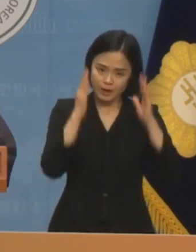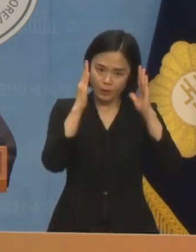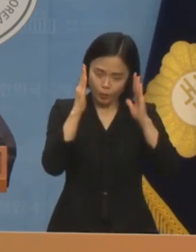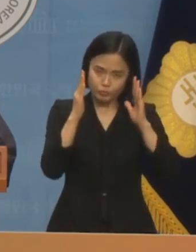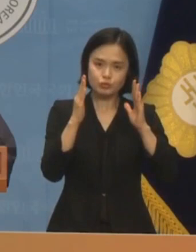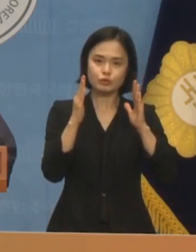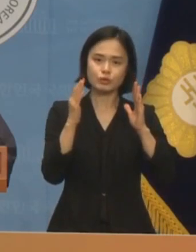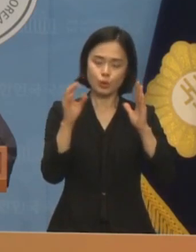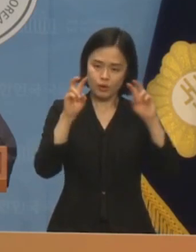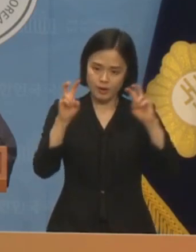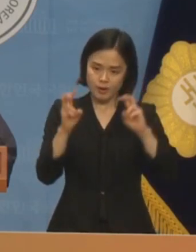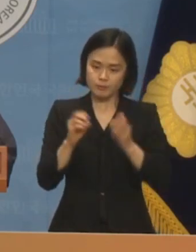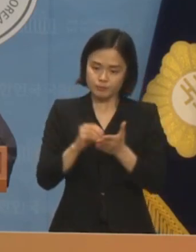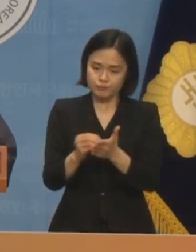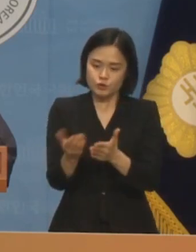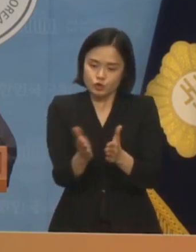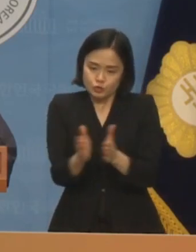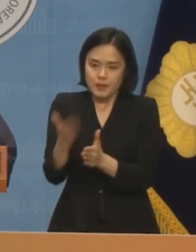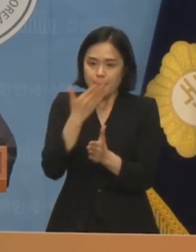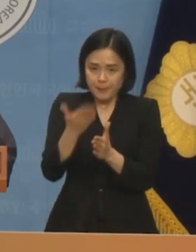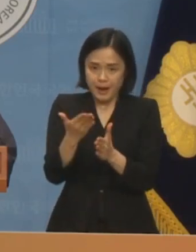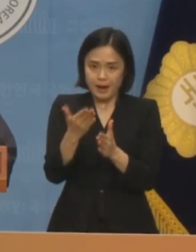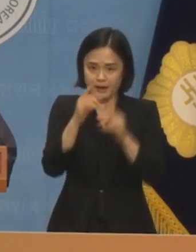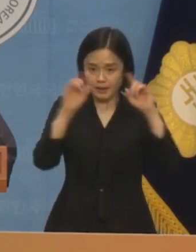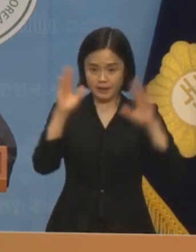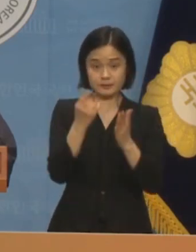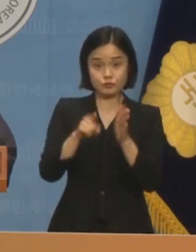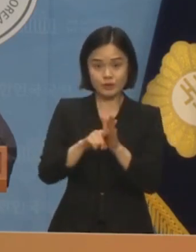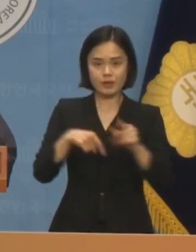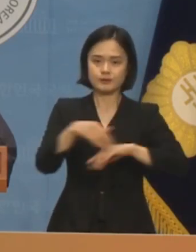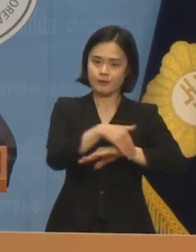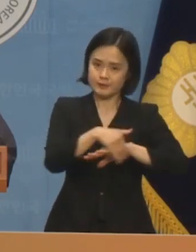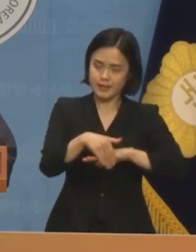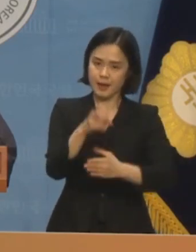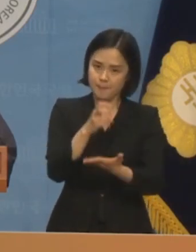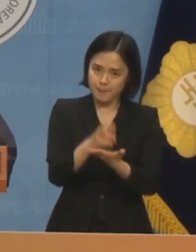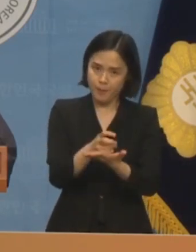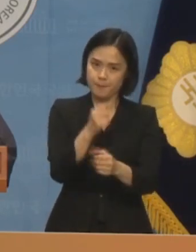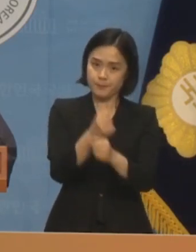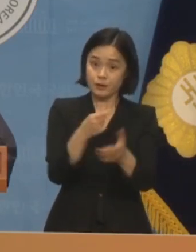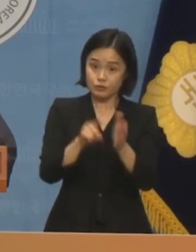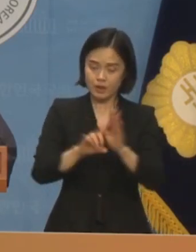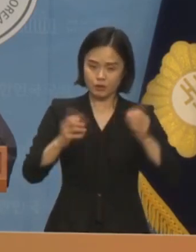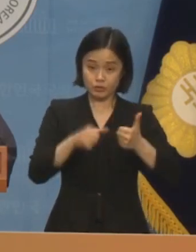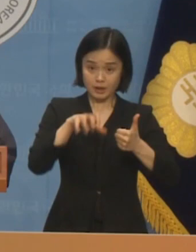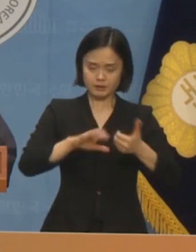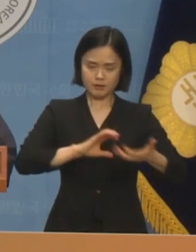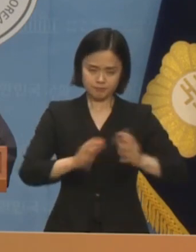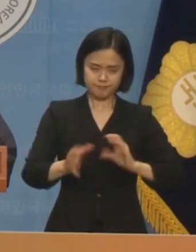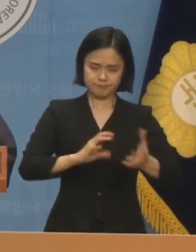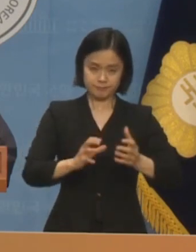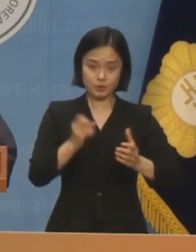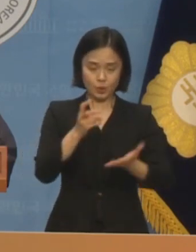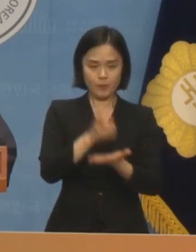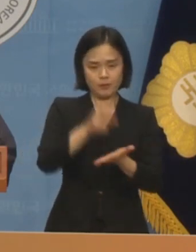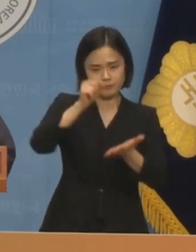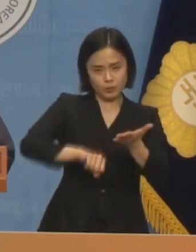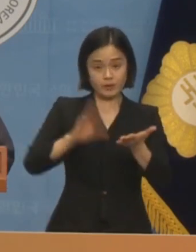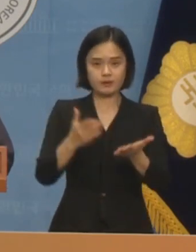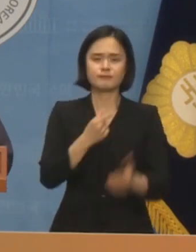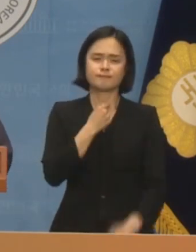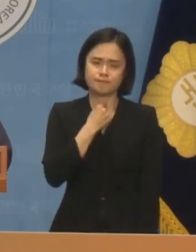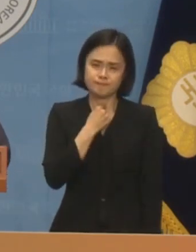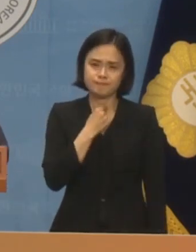대학생들의 부담을 완화할 수 있는 다양한 정책과 제도가 국회에서 논의되고 통과되기를 간절히 바랍니다. 감사합니다.